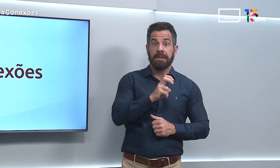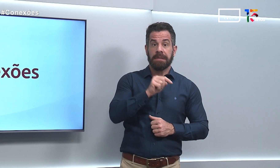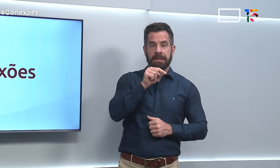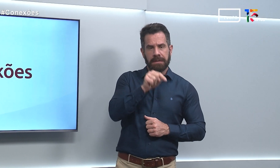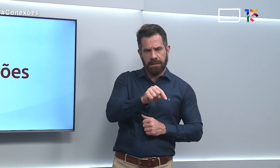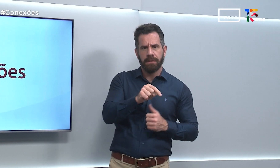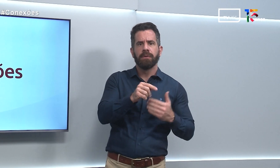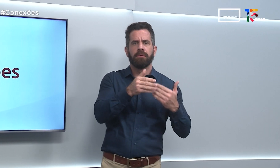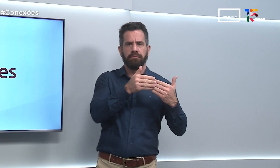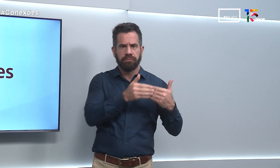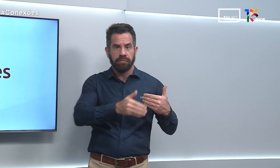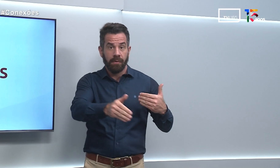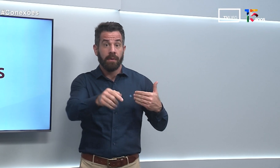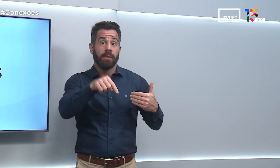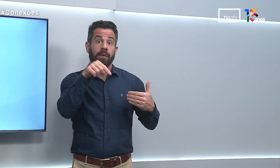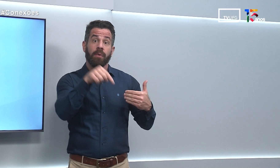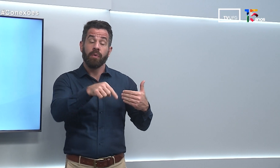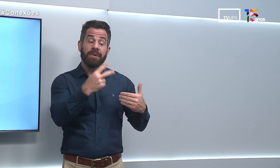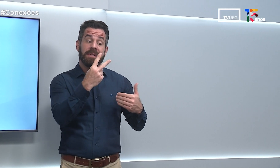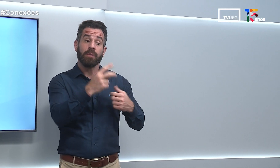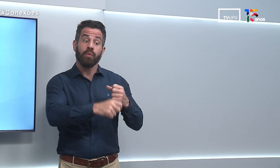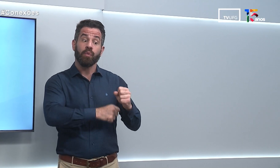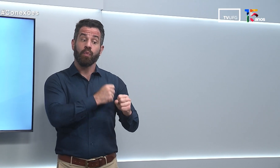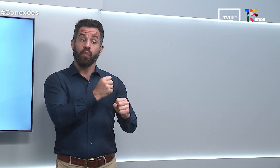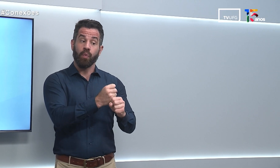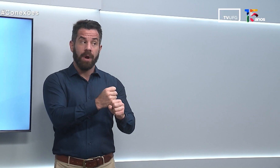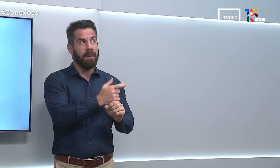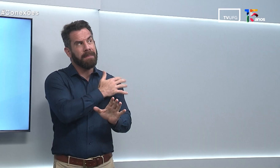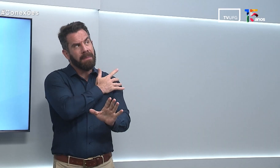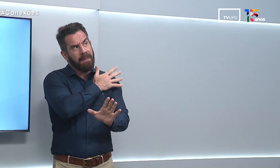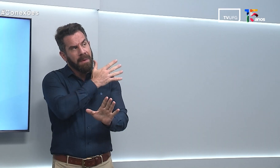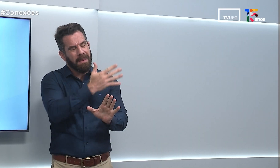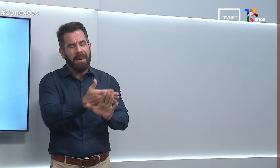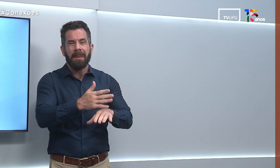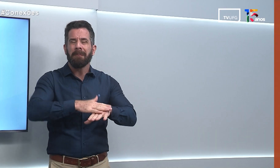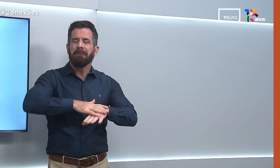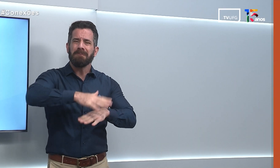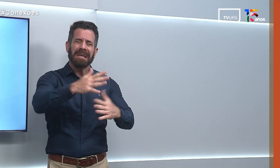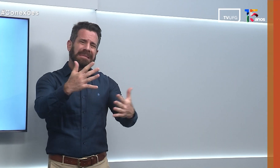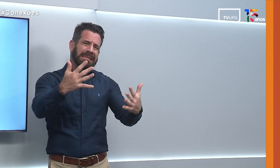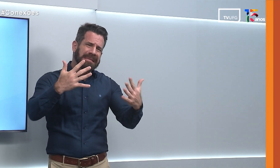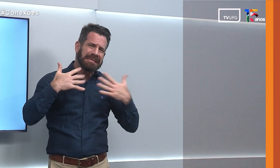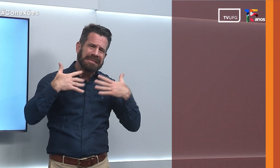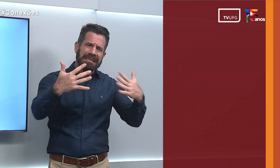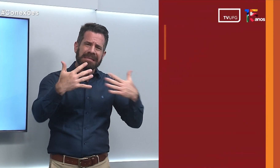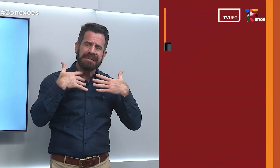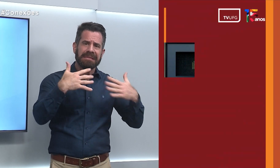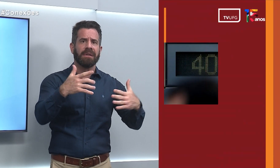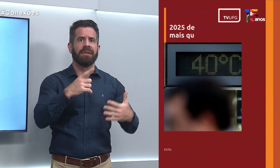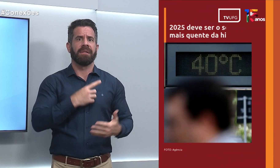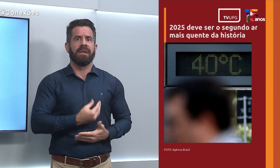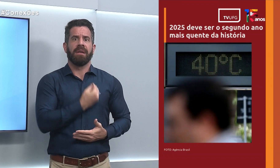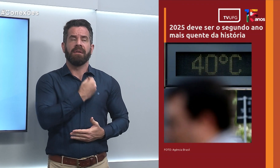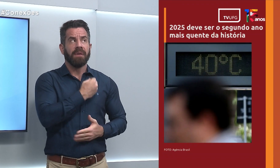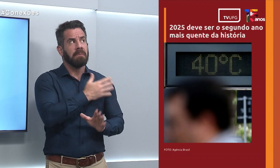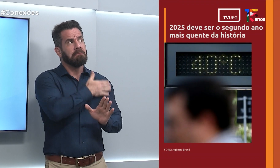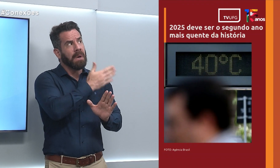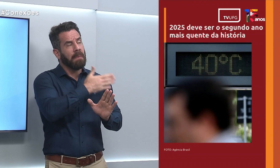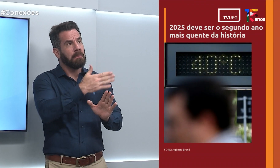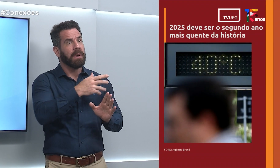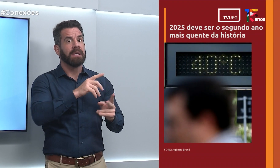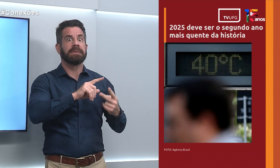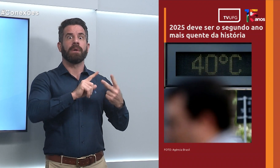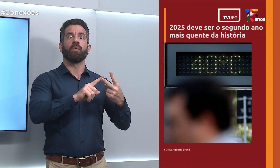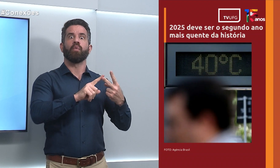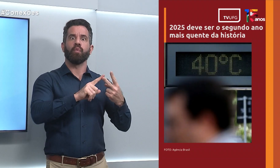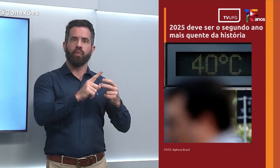2025 está a caminho de se tornar o segundo ano mais quente já registrado até agora, segundo a Organização